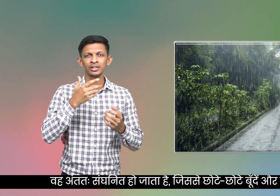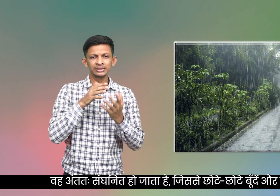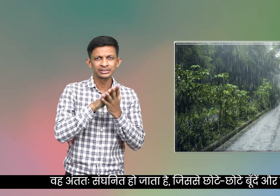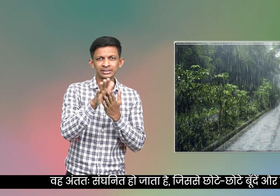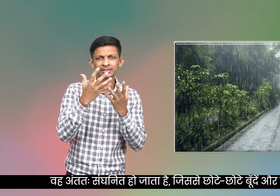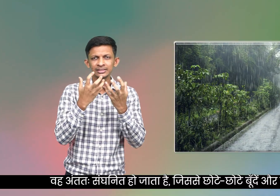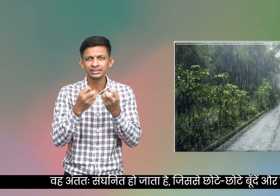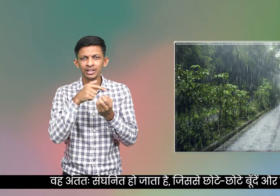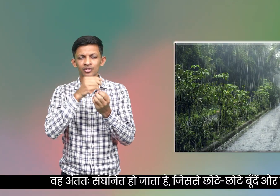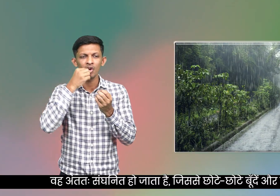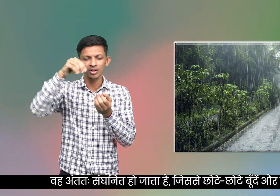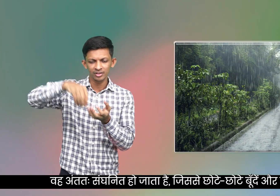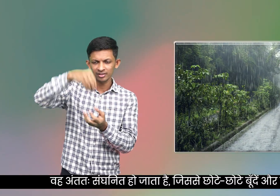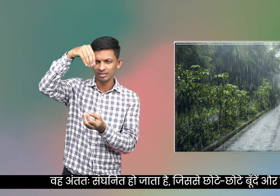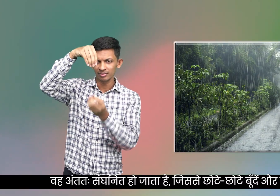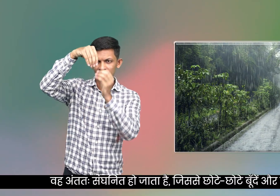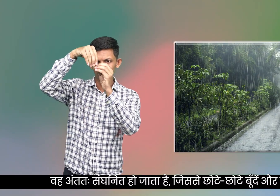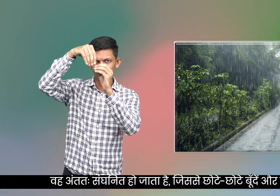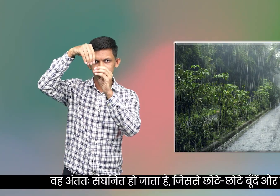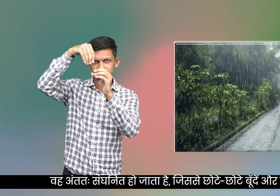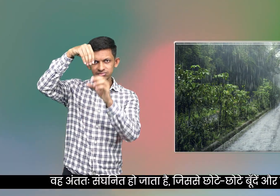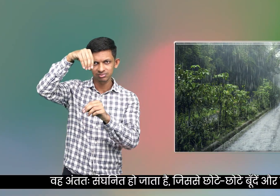और बादल बनते हैं।